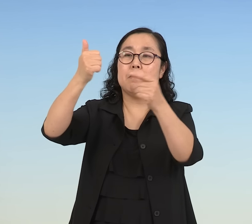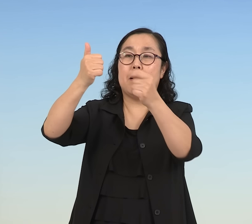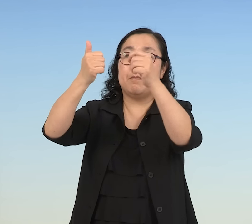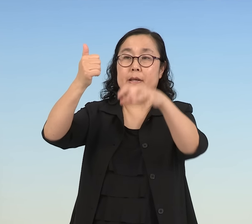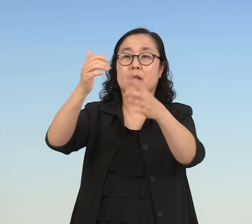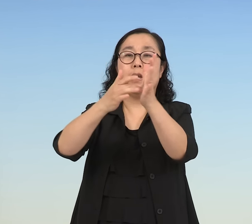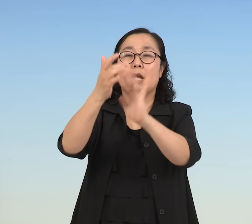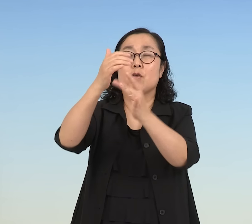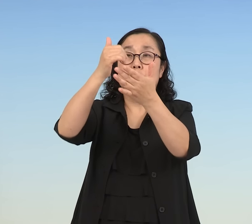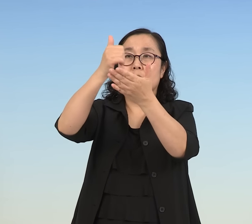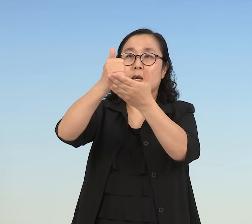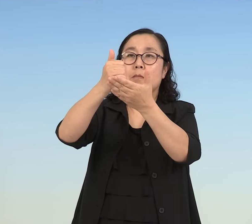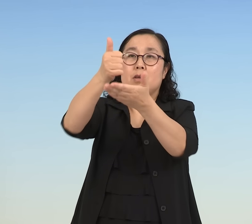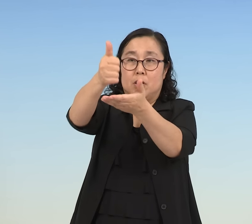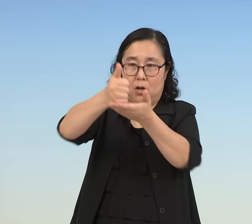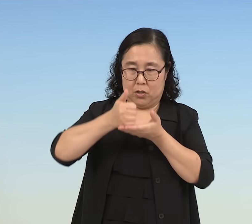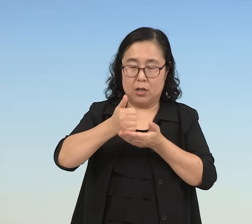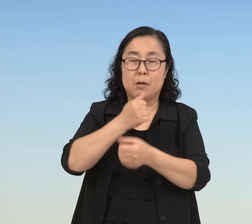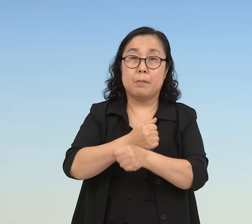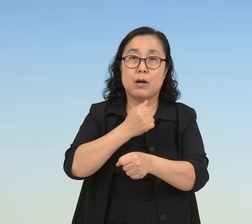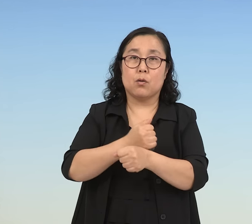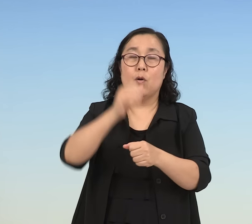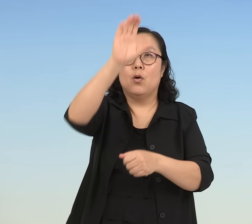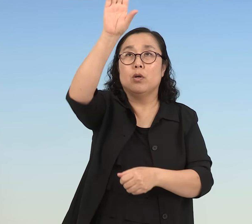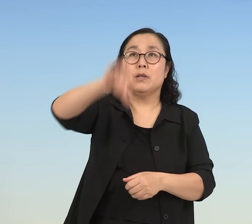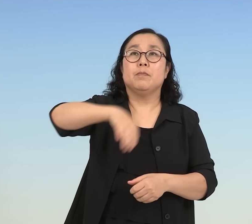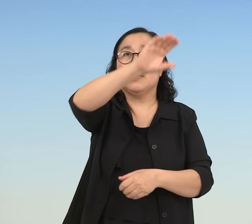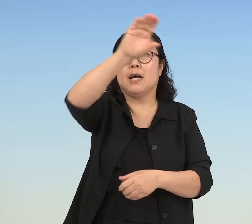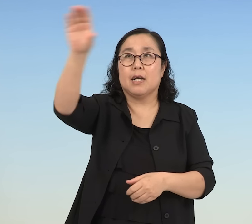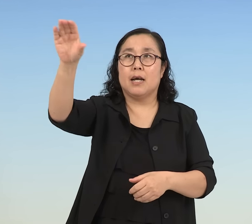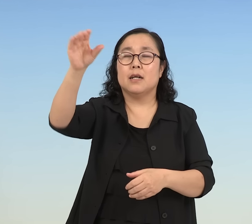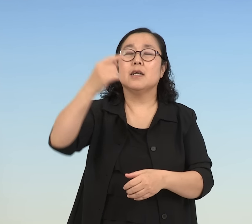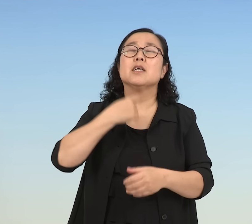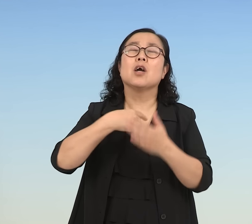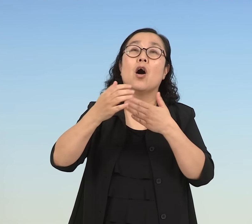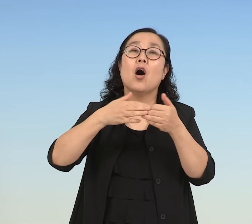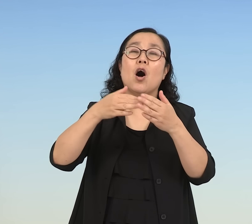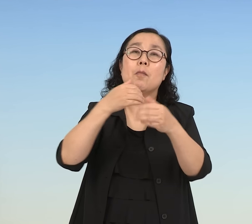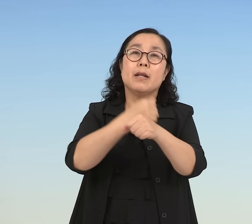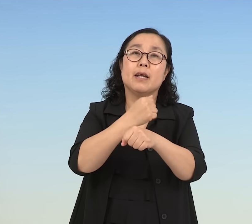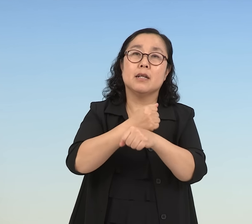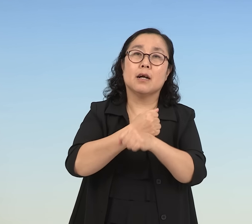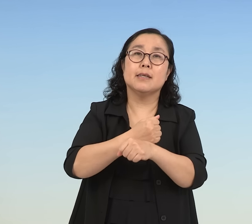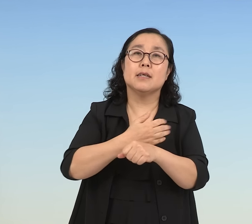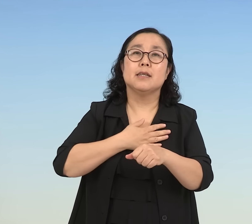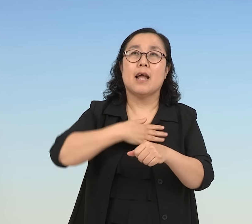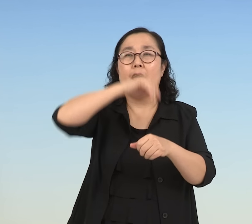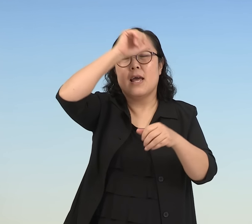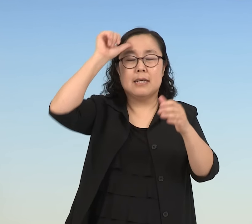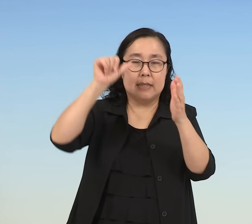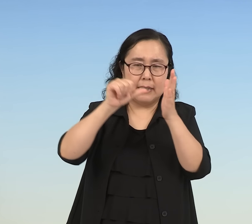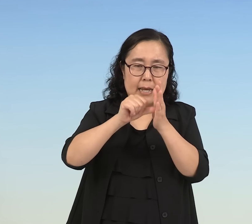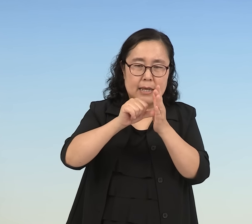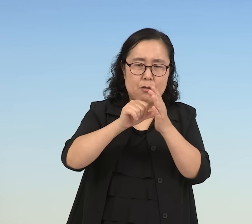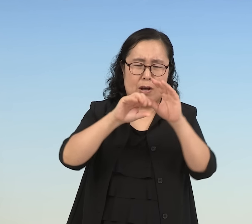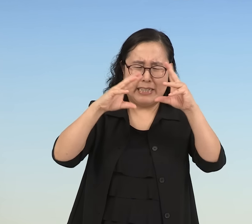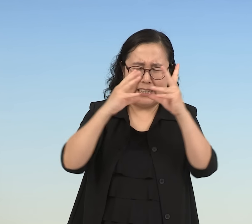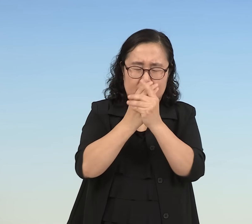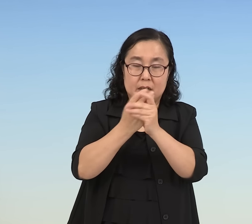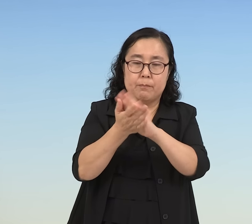그리스도를 영접하고 십자가를 경험한다는 건요, 내 인생의 재료가 달라지는 거 아니에요. 그런 거 자꾸 기도 이상하게 하시면 안 돼요.